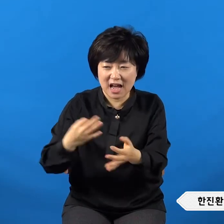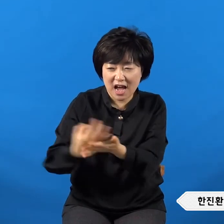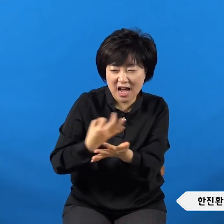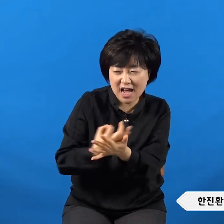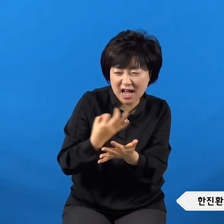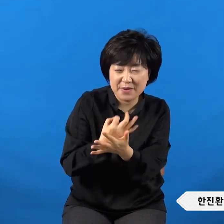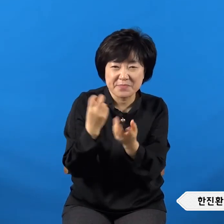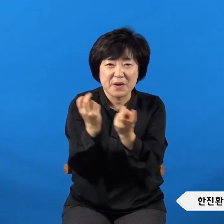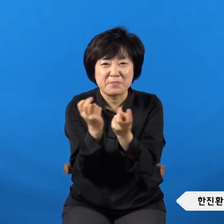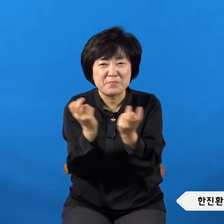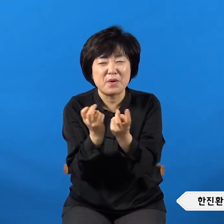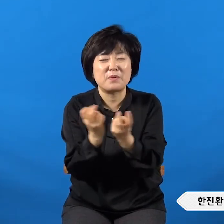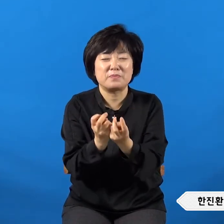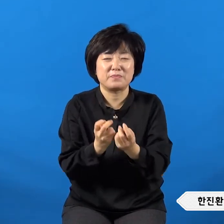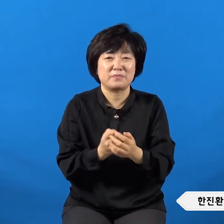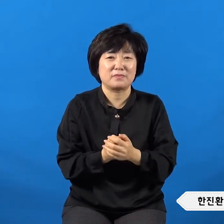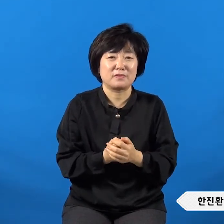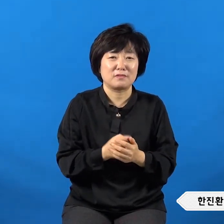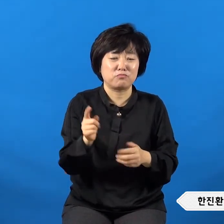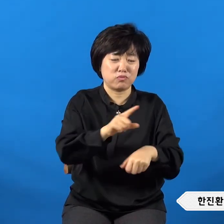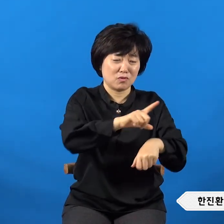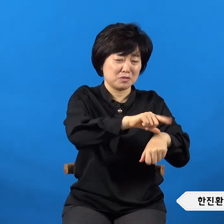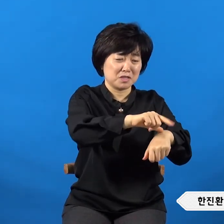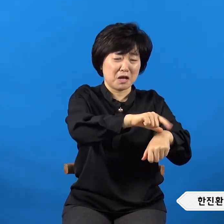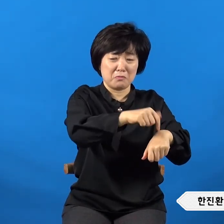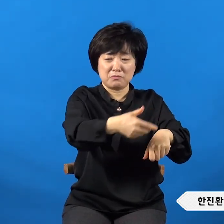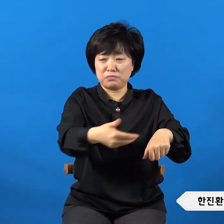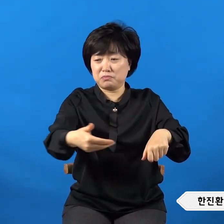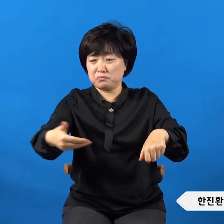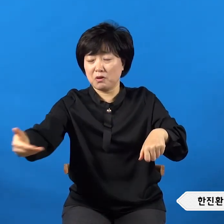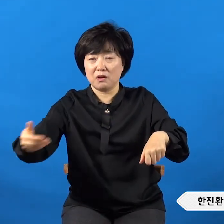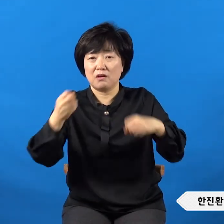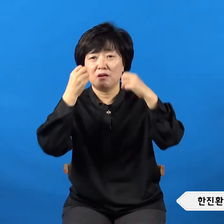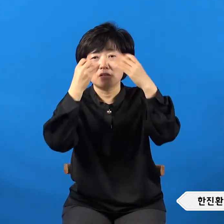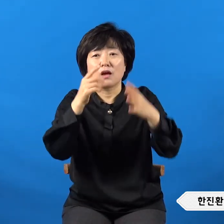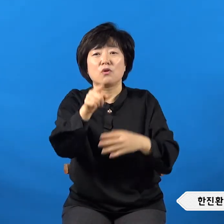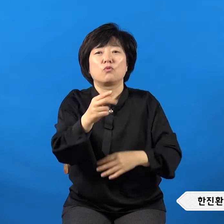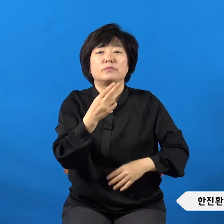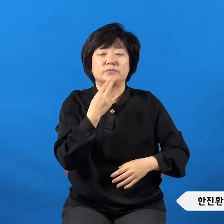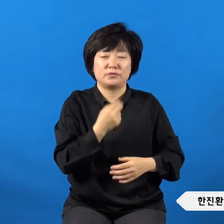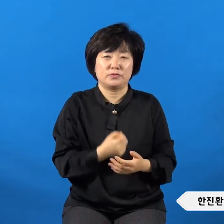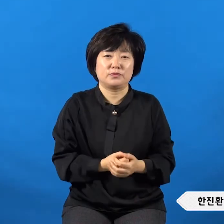장사도 하고 그러는 것이지 무슨 시간에 새로운 것이 있습니까?